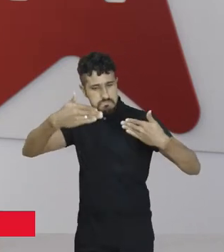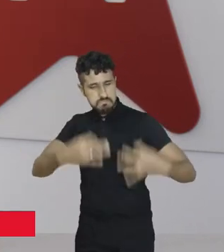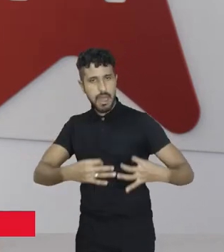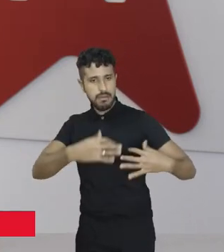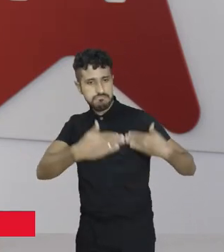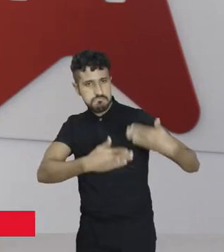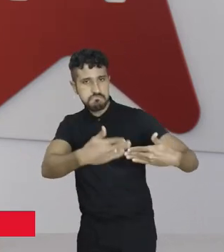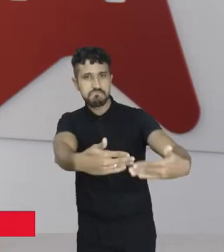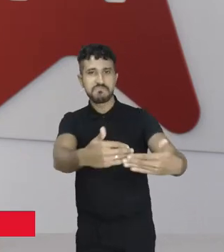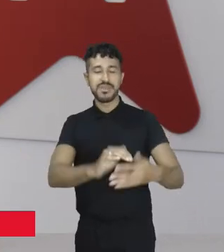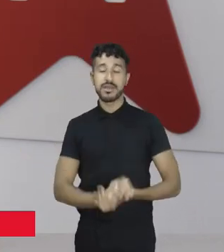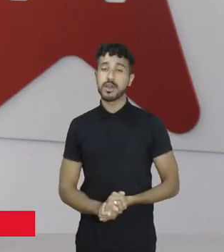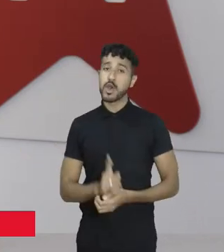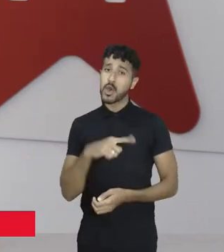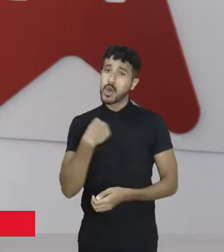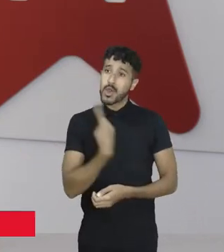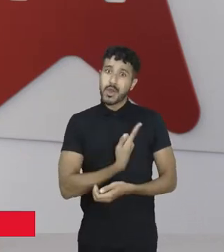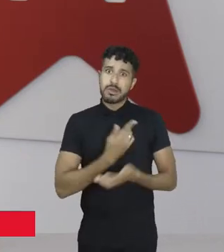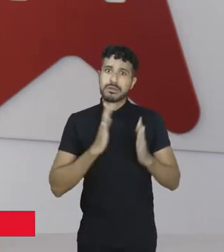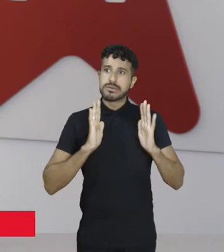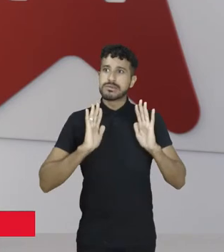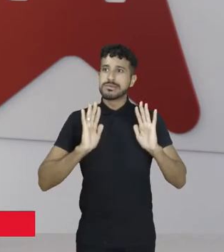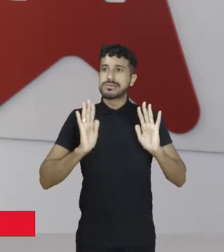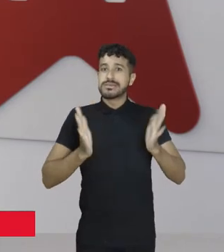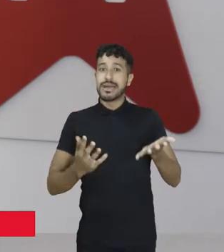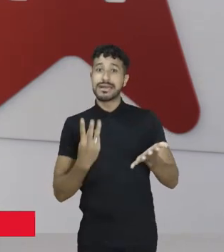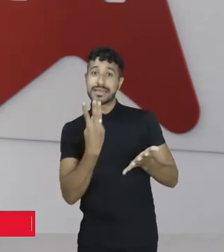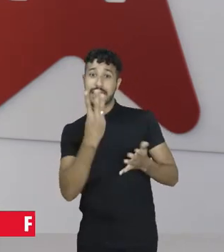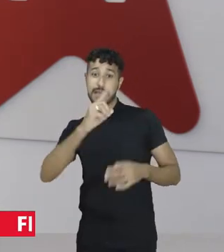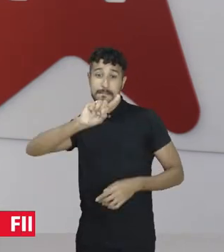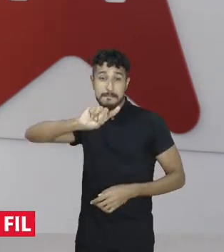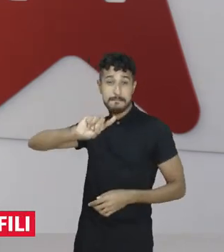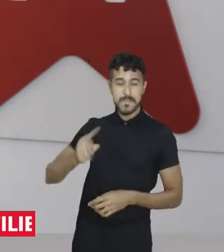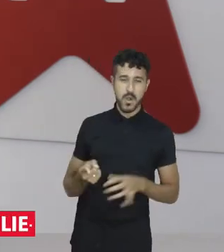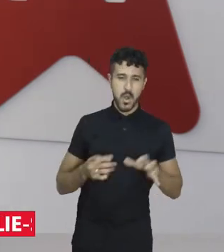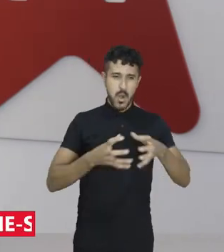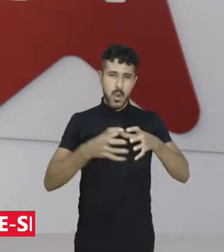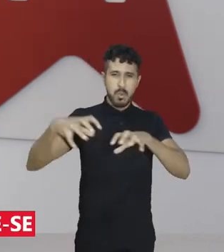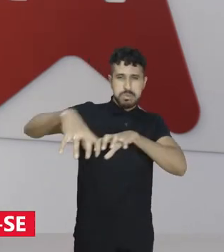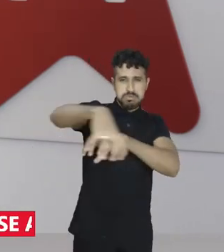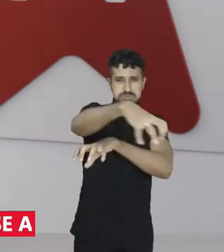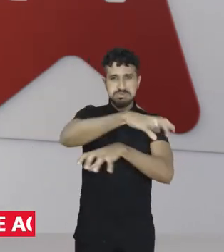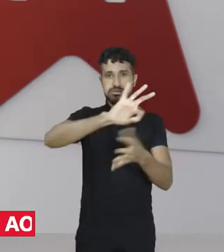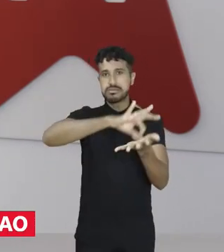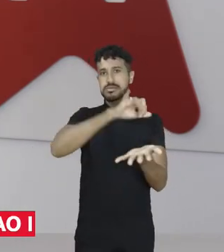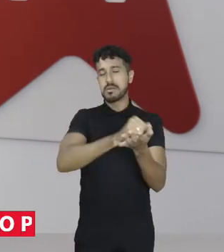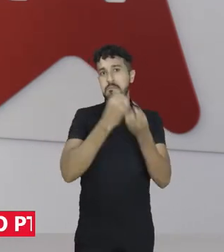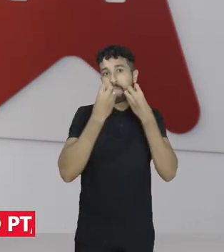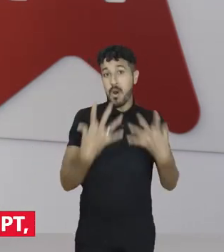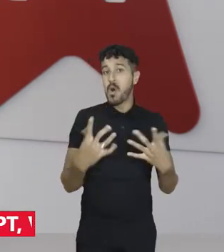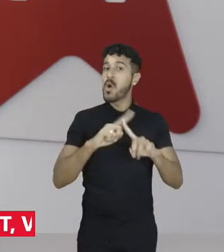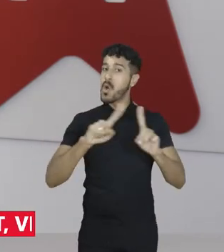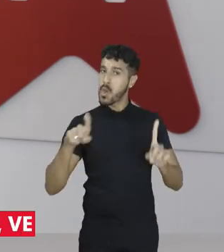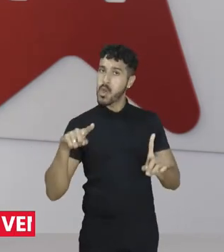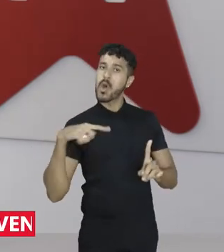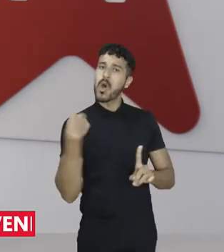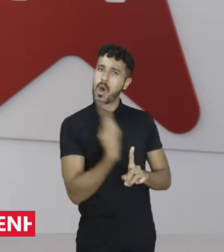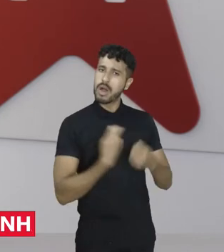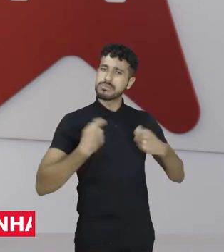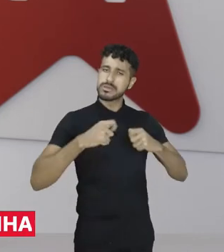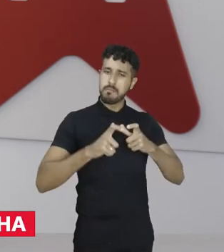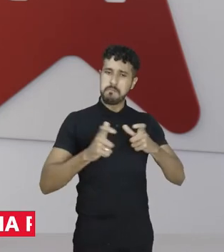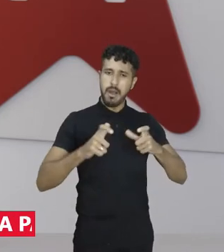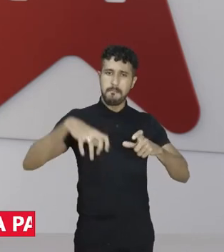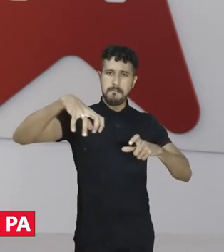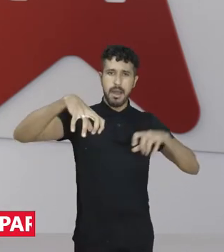alguma. E a gente já passou aí de 3 mil comitês cadastrados, o que é muito bom, mas a gente precisa